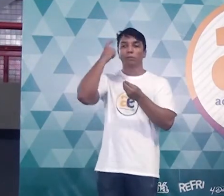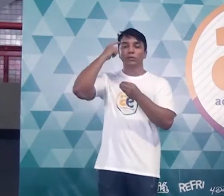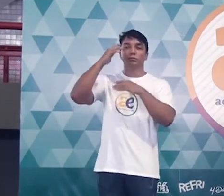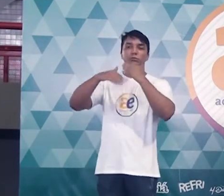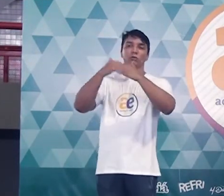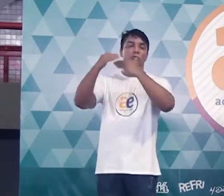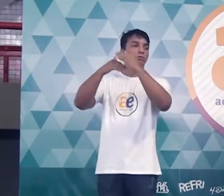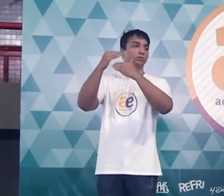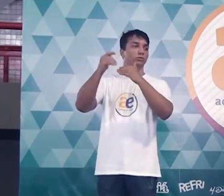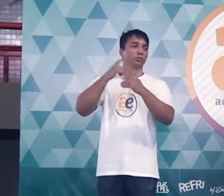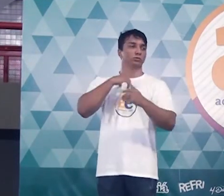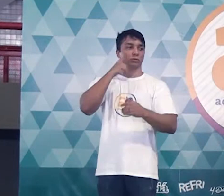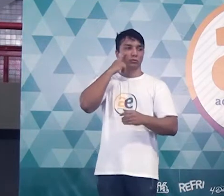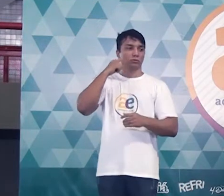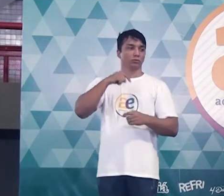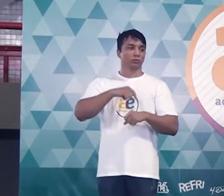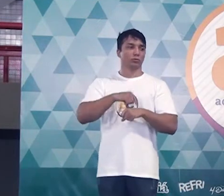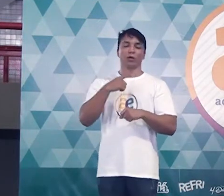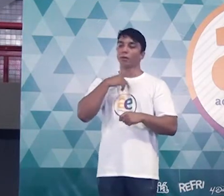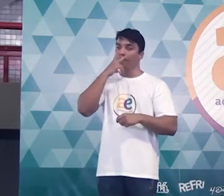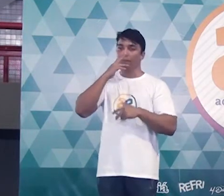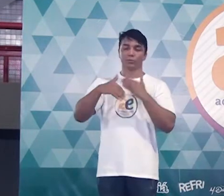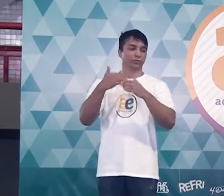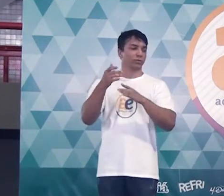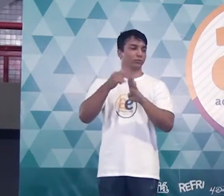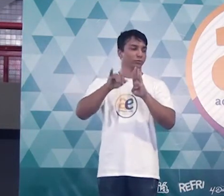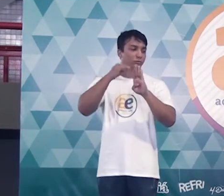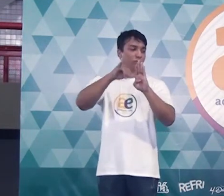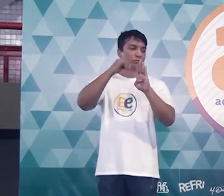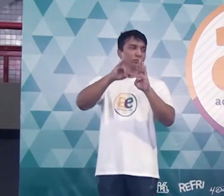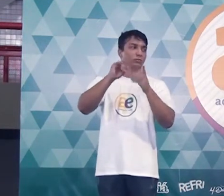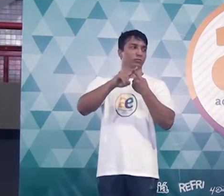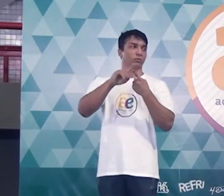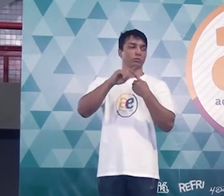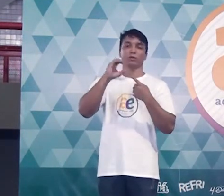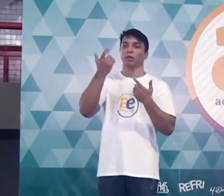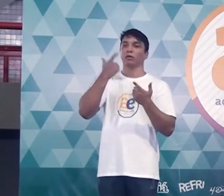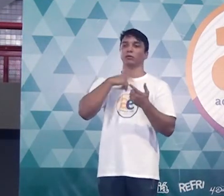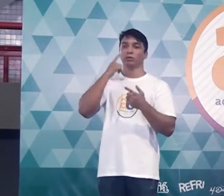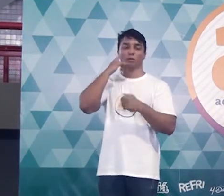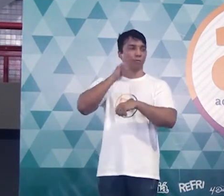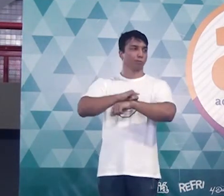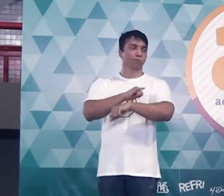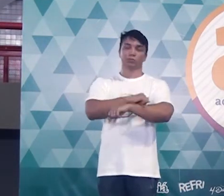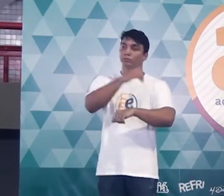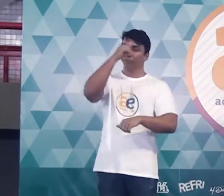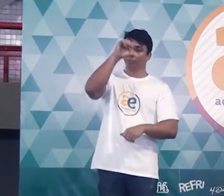né? Onde você está atuando mais os processos bioquímicos. Mas é claro que os gordinhos sofrem mais, viu?